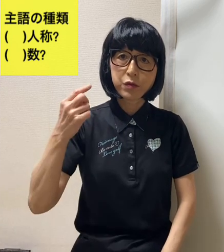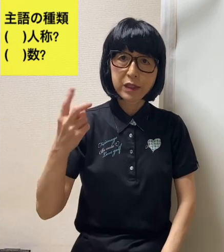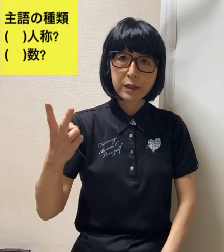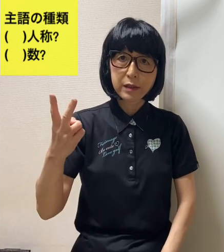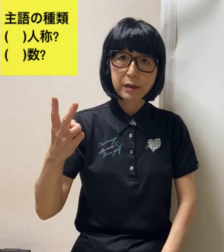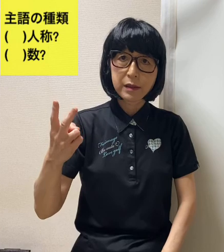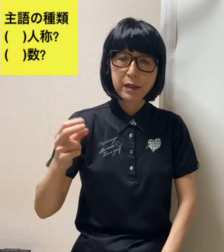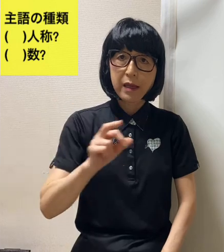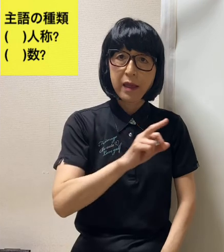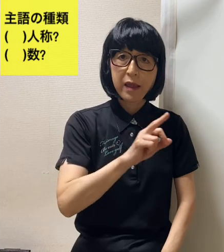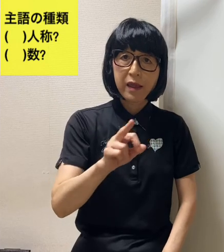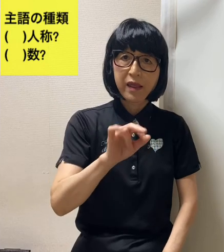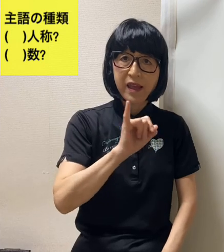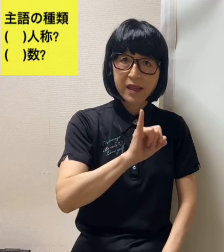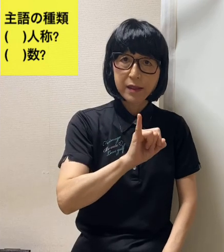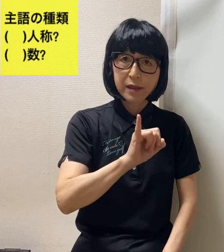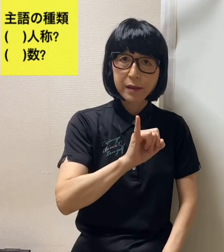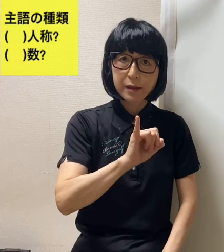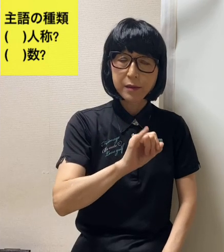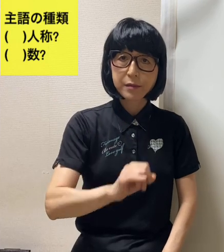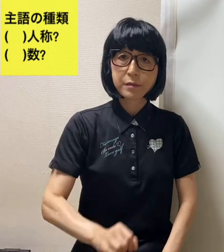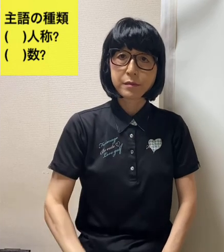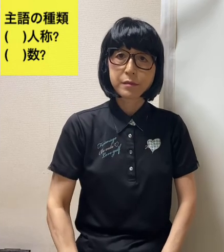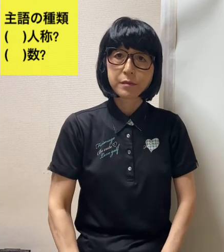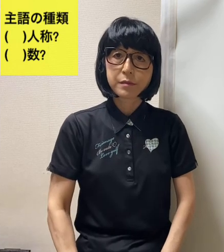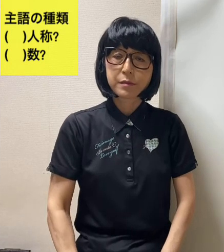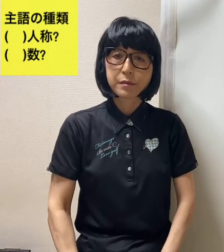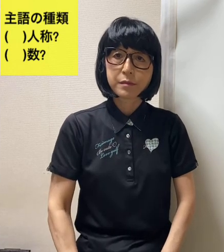丸2、 they。